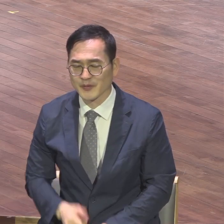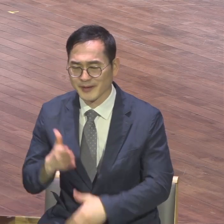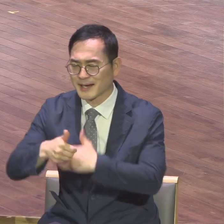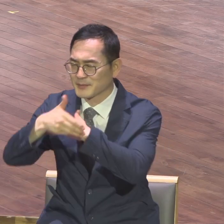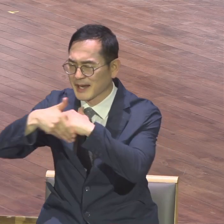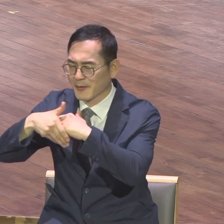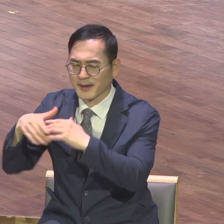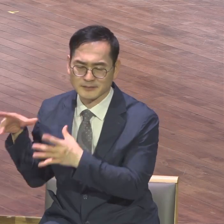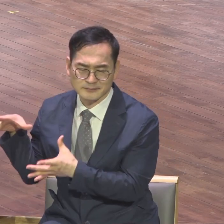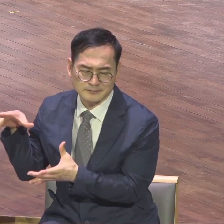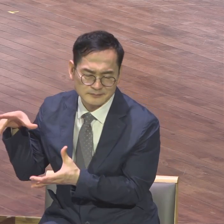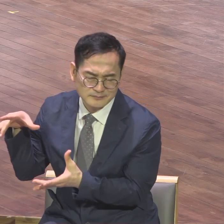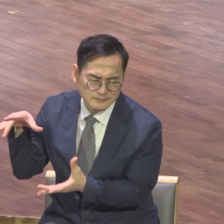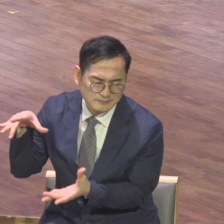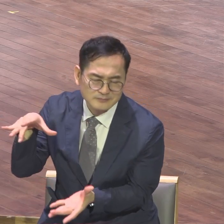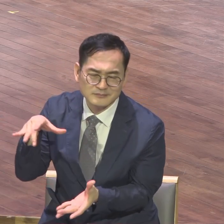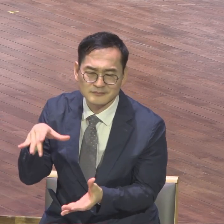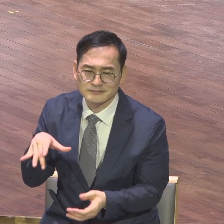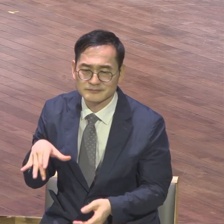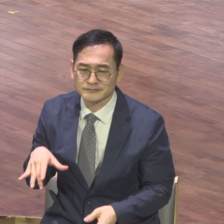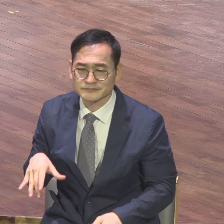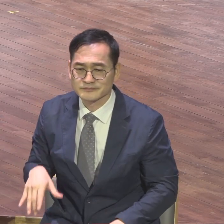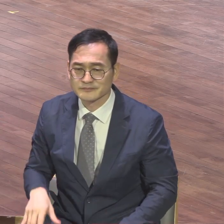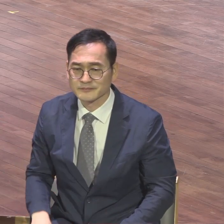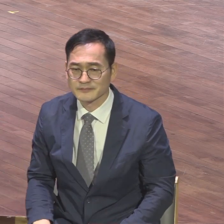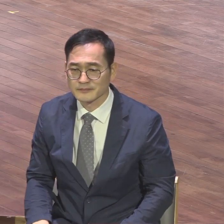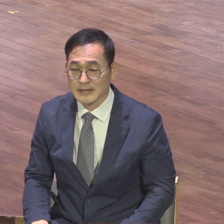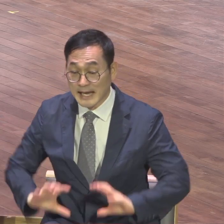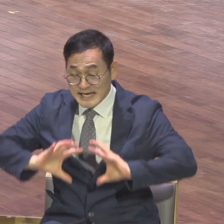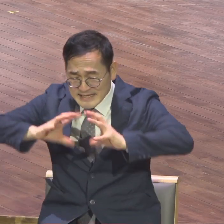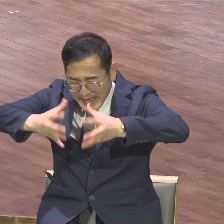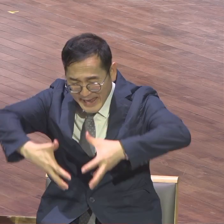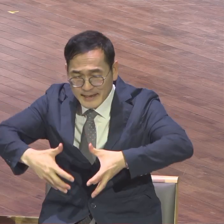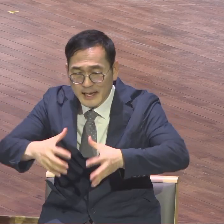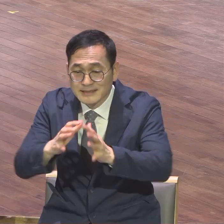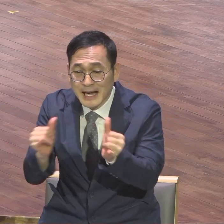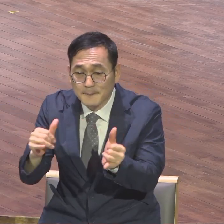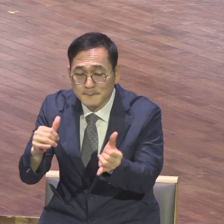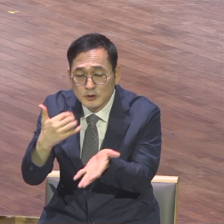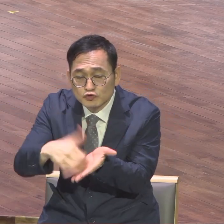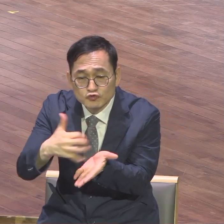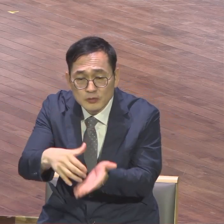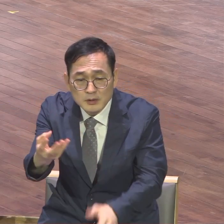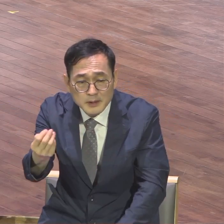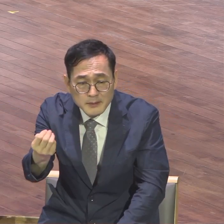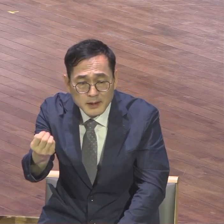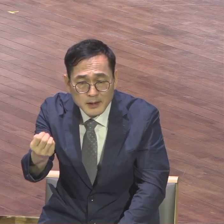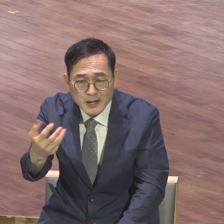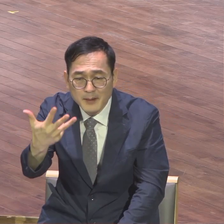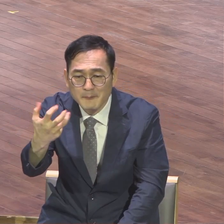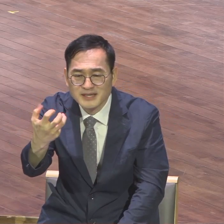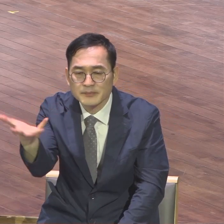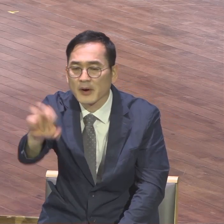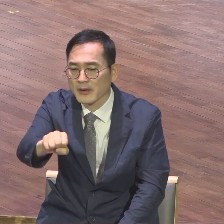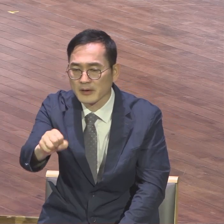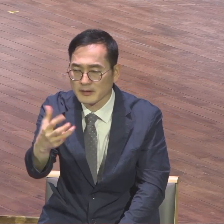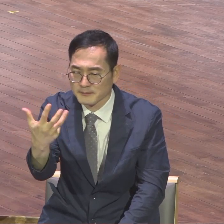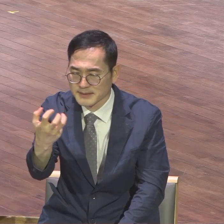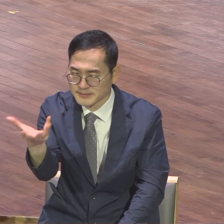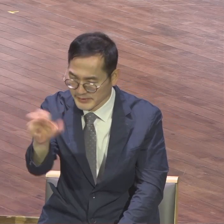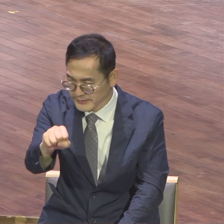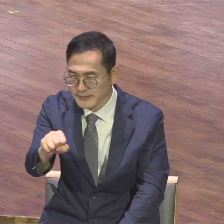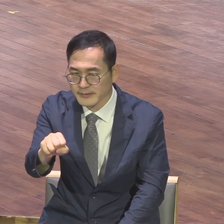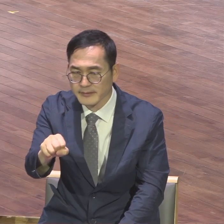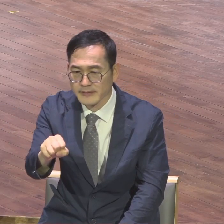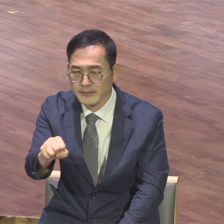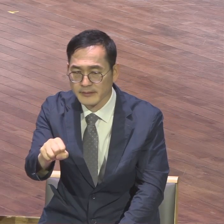우리 인구가 세계 인구가 80억이에요. 80억. 80억 인구인데 여러분 우리